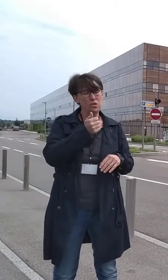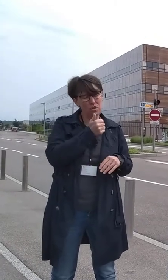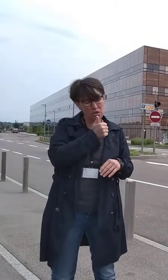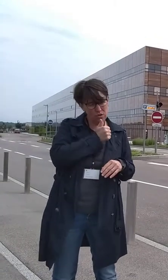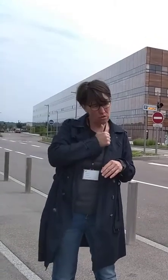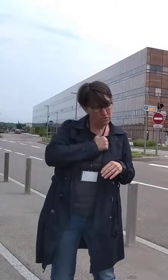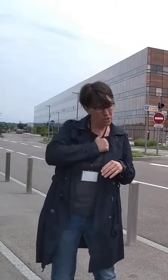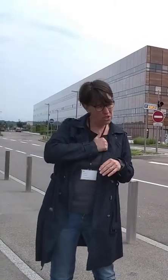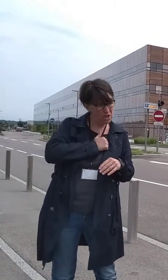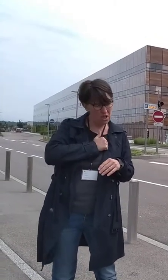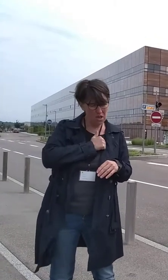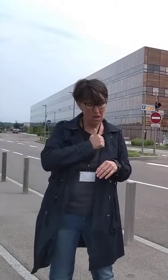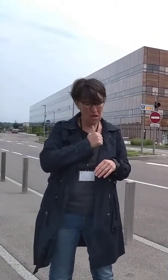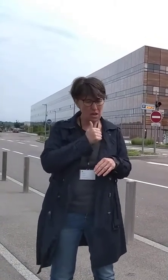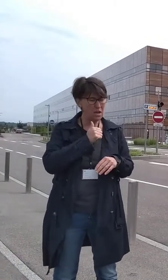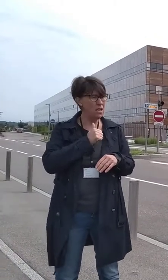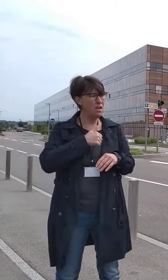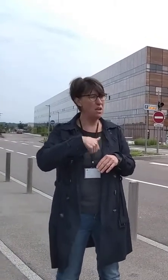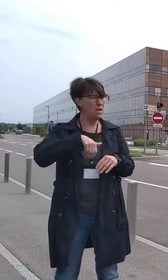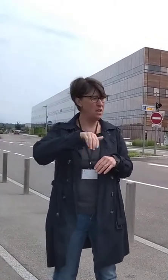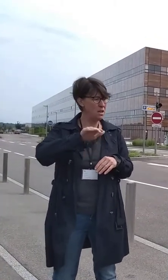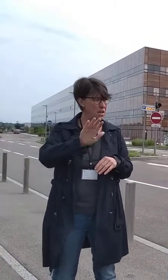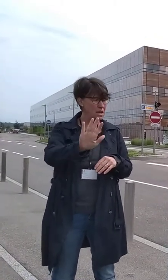On se retrouve ça,